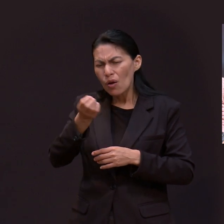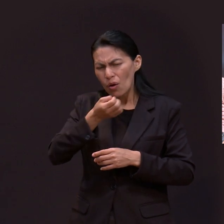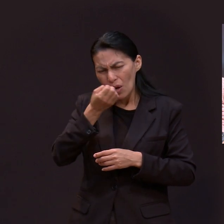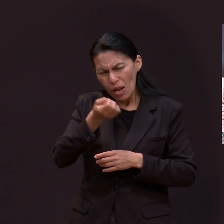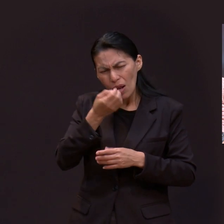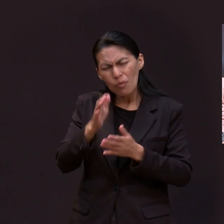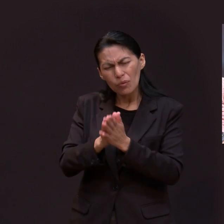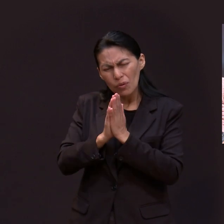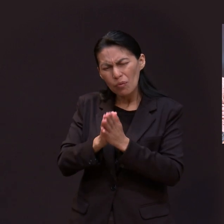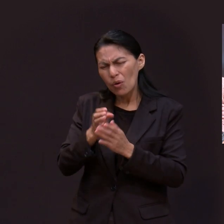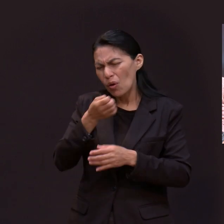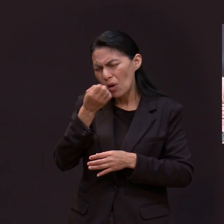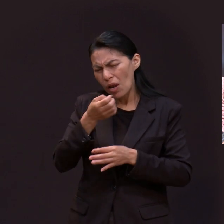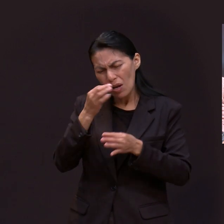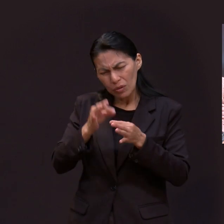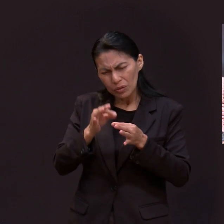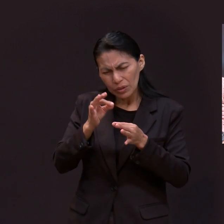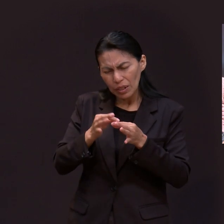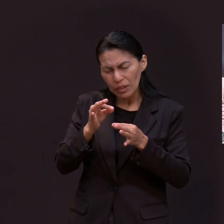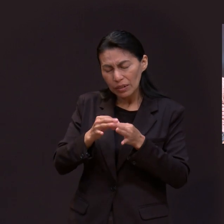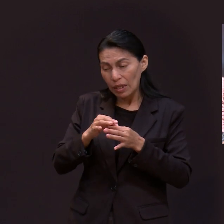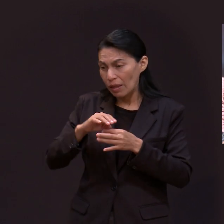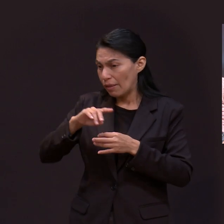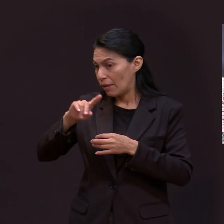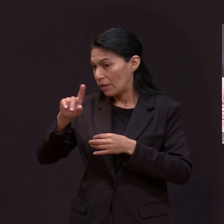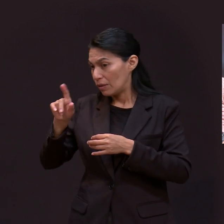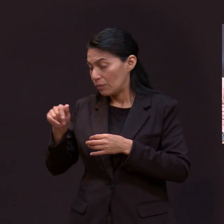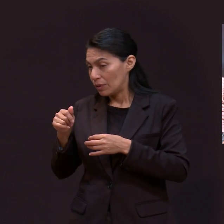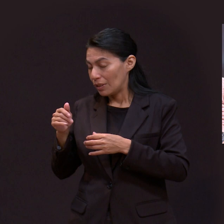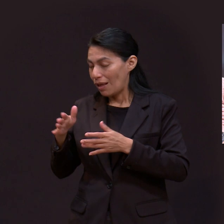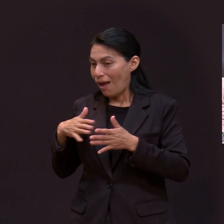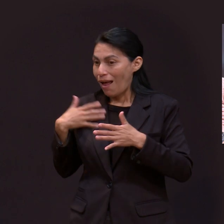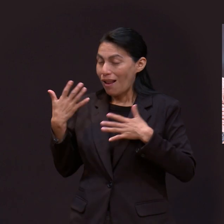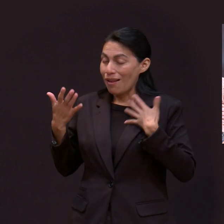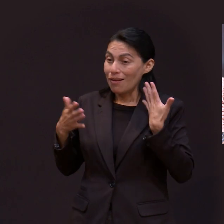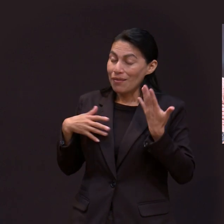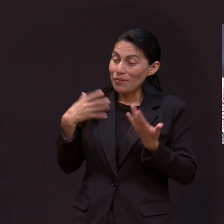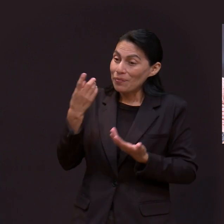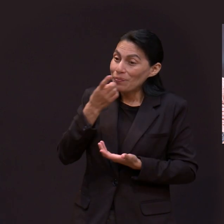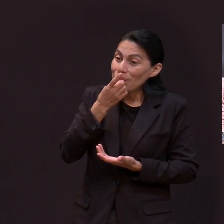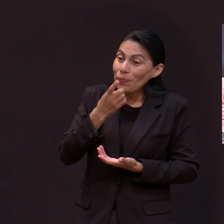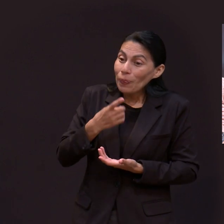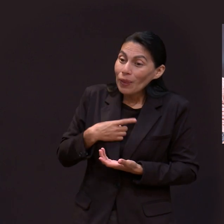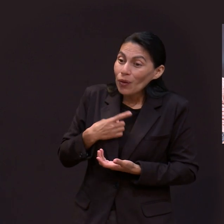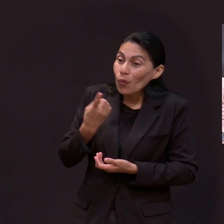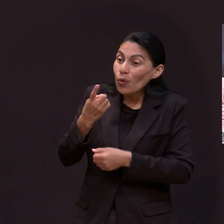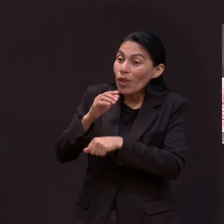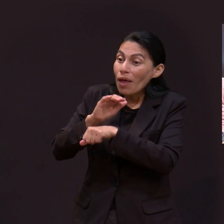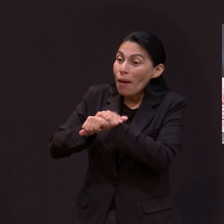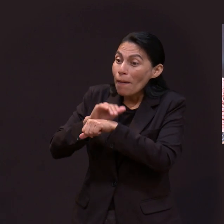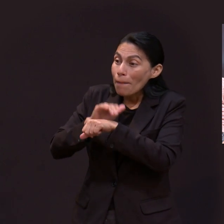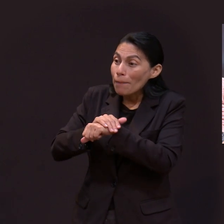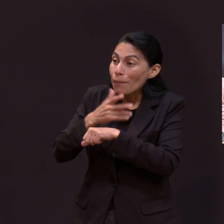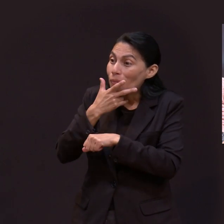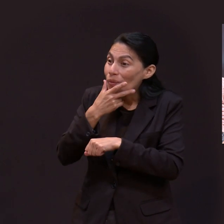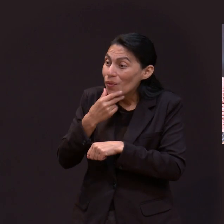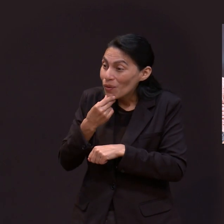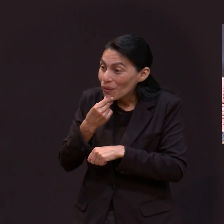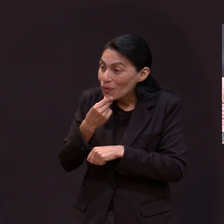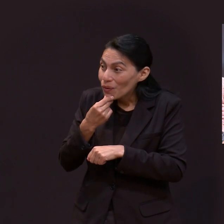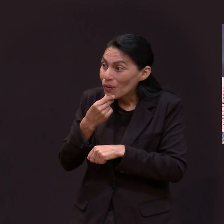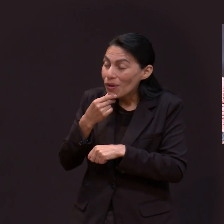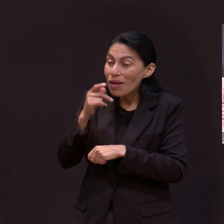guerreras y aparte yo estaba orando fue mucha mi alegría cuando ella me dijo hay una persona y un